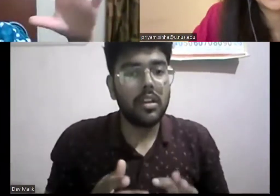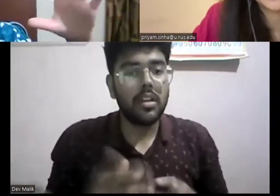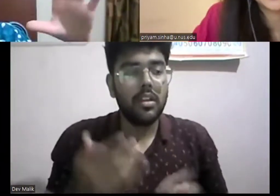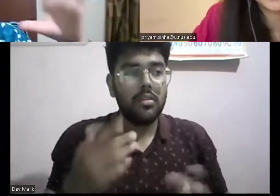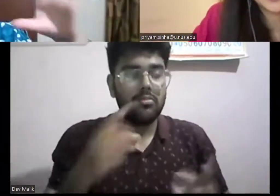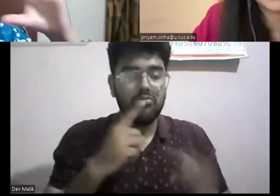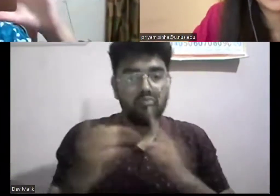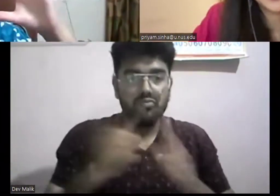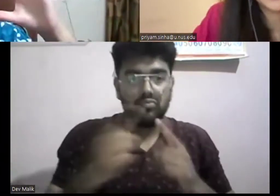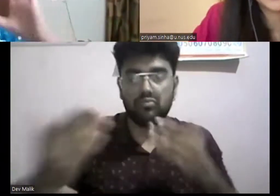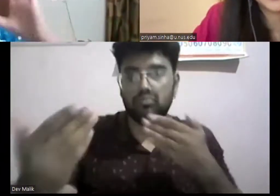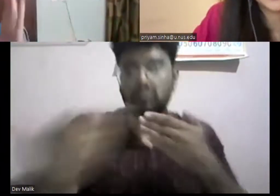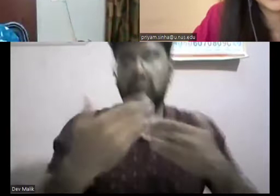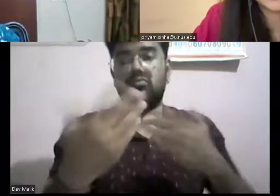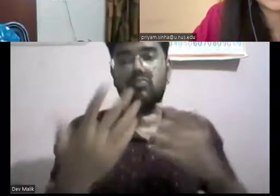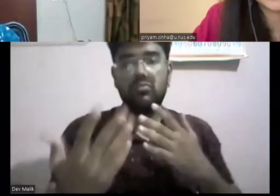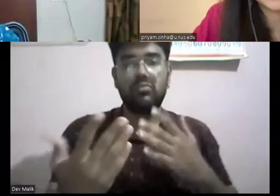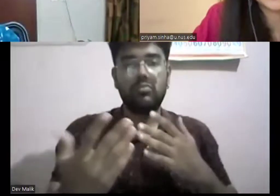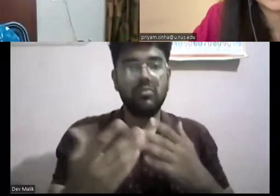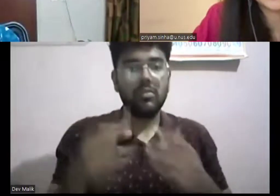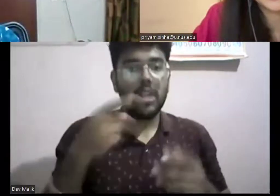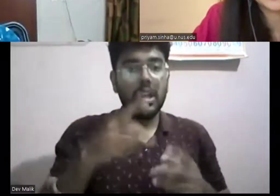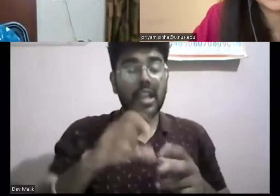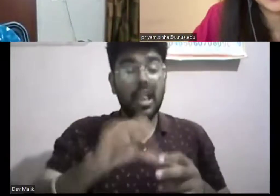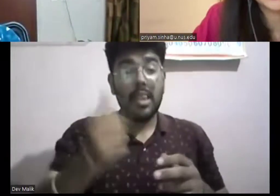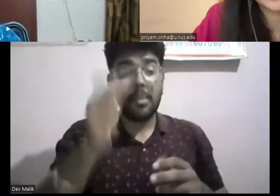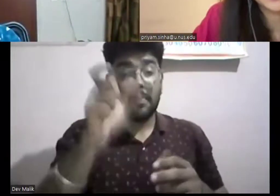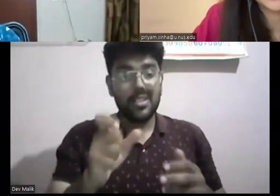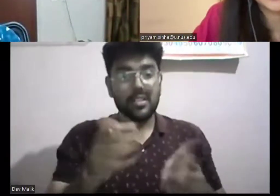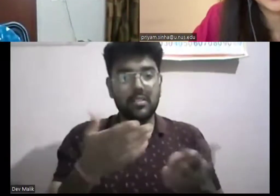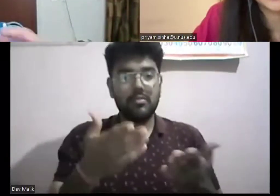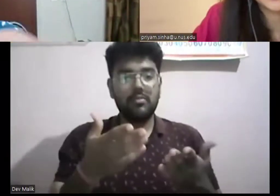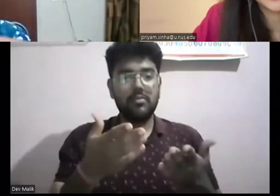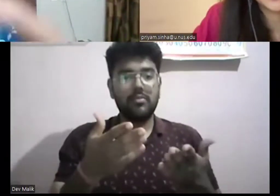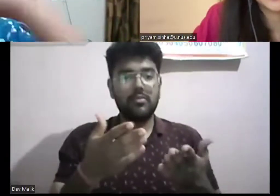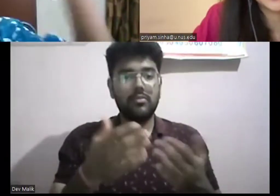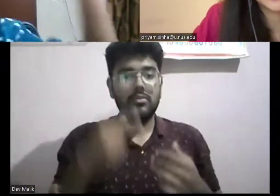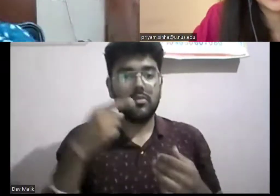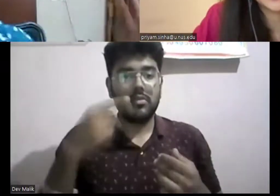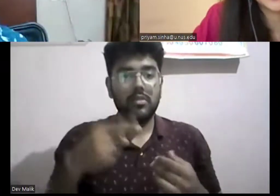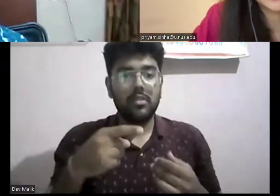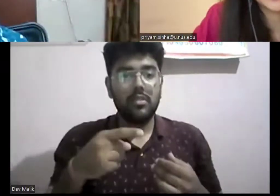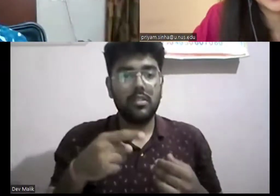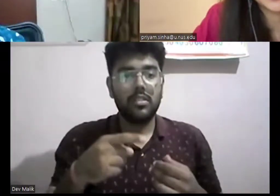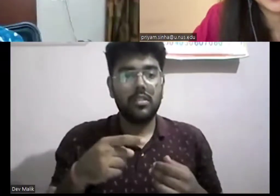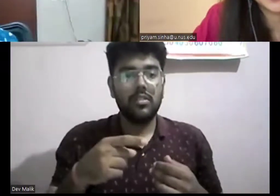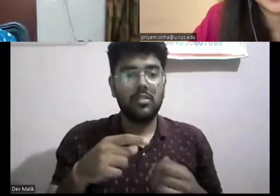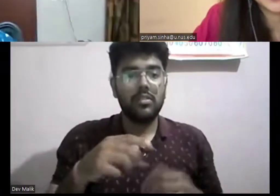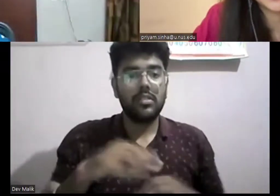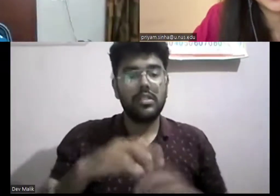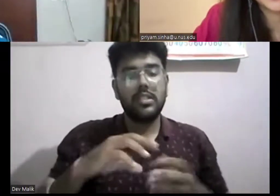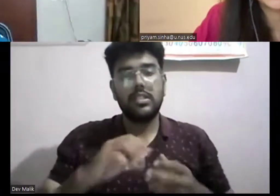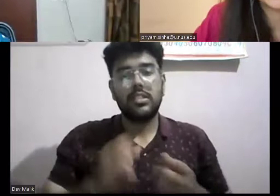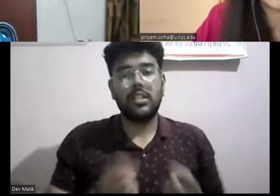एनकाउंटर है आपका एक डिफरेंट बॉडी से, वहीं से तो वो सब कुछ बनता है फिर